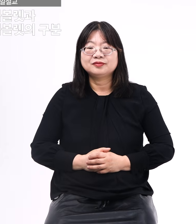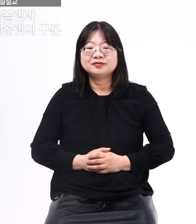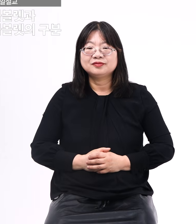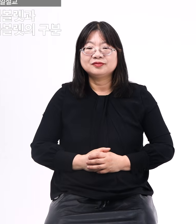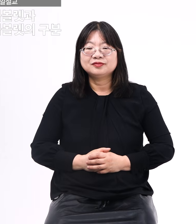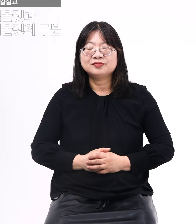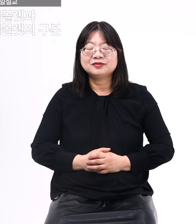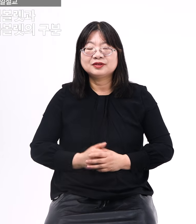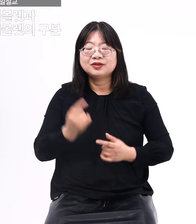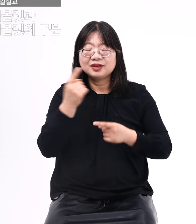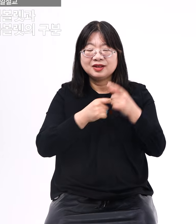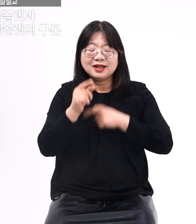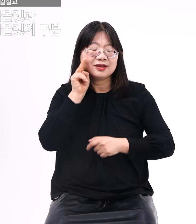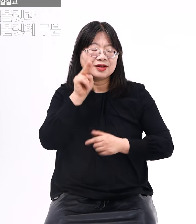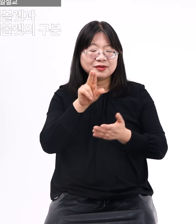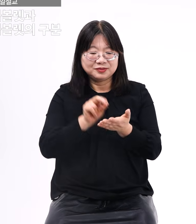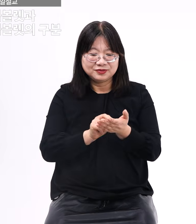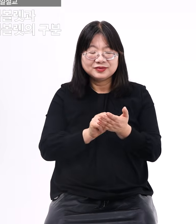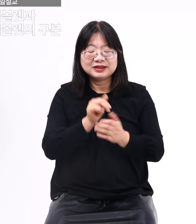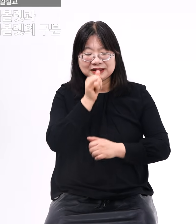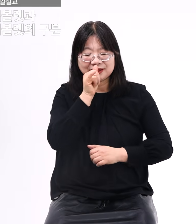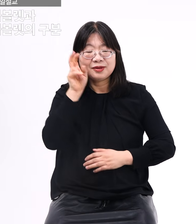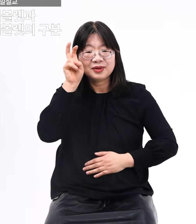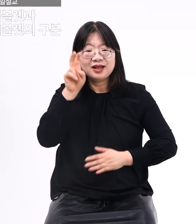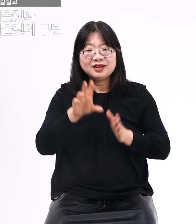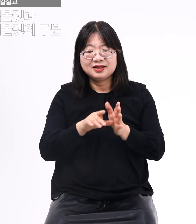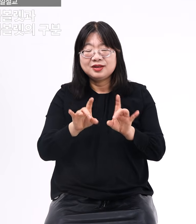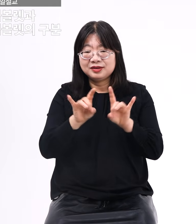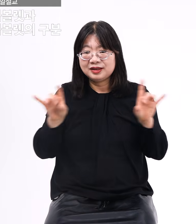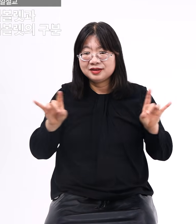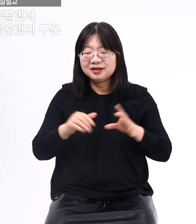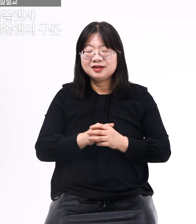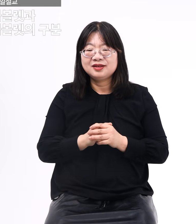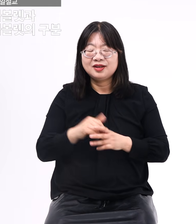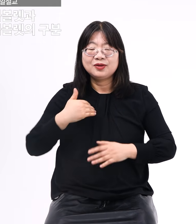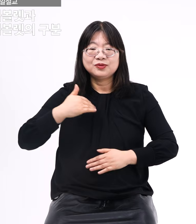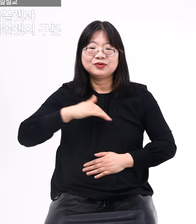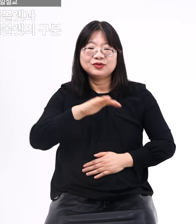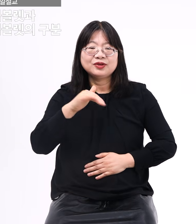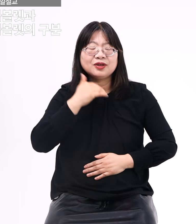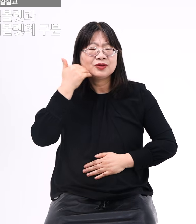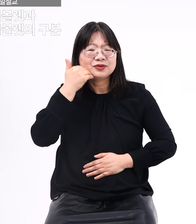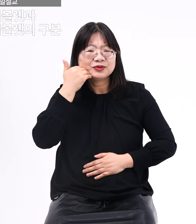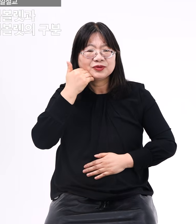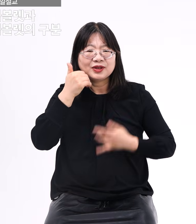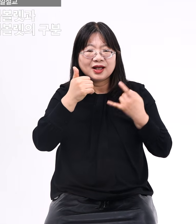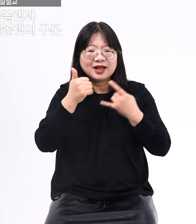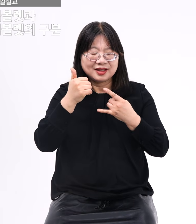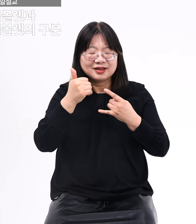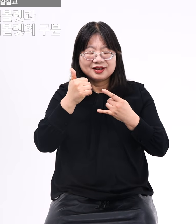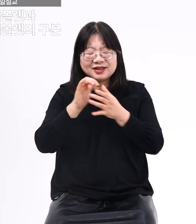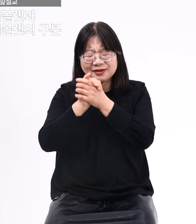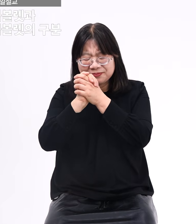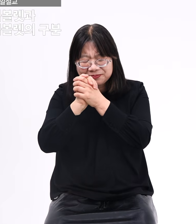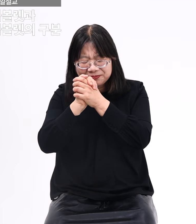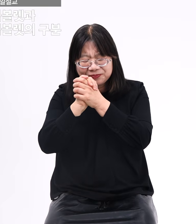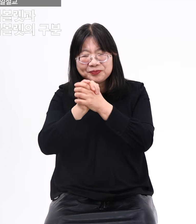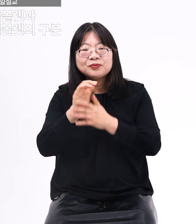그 너무 더 심각한 일들이 있겠죠. 그때마다 우린 누구에게 머리를 들이밀어야